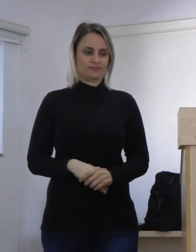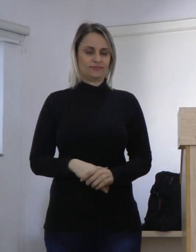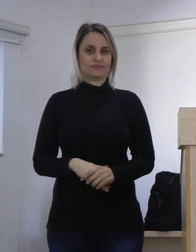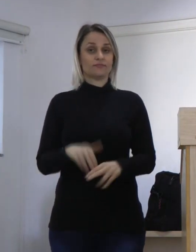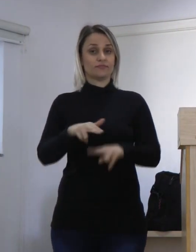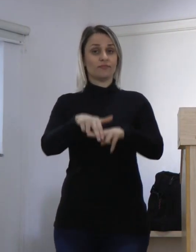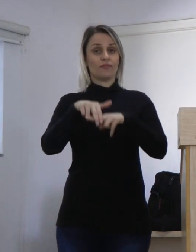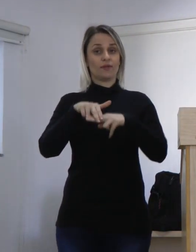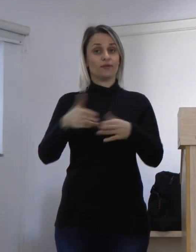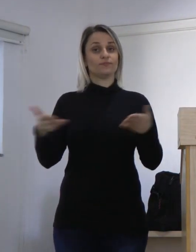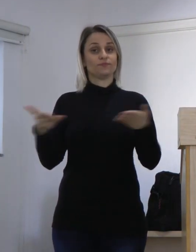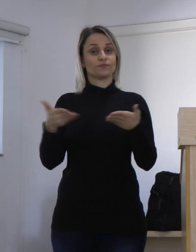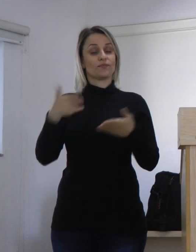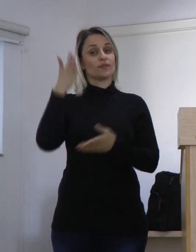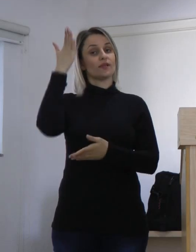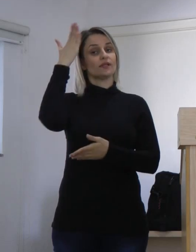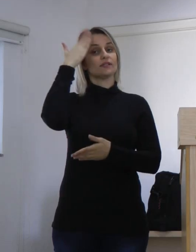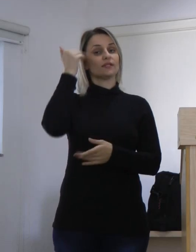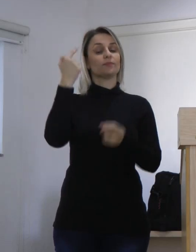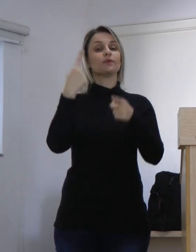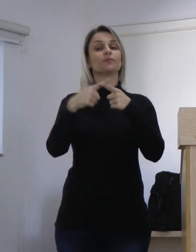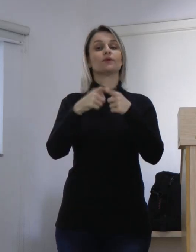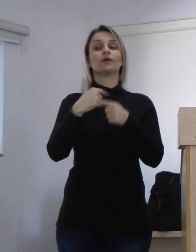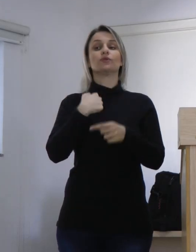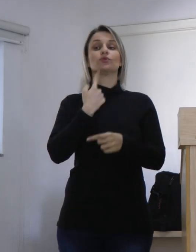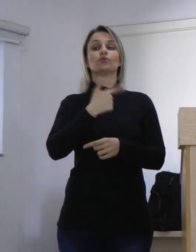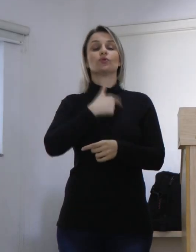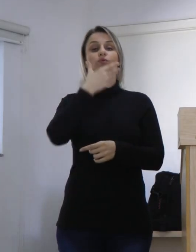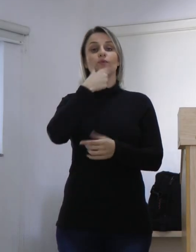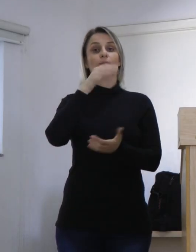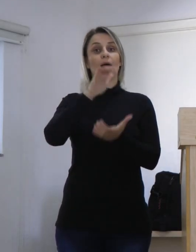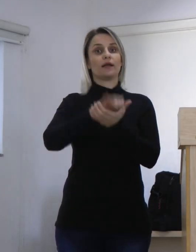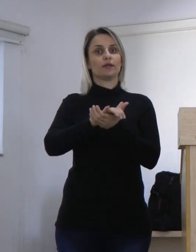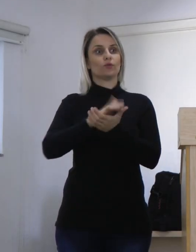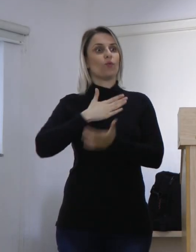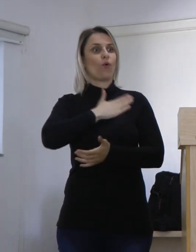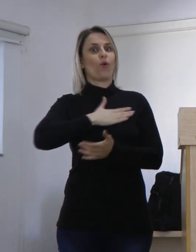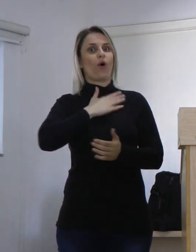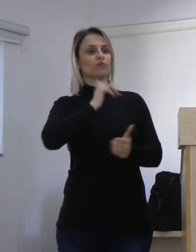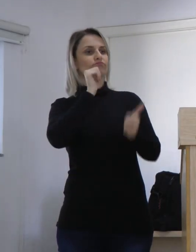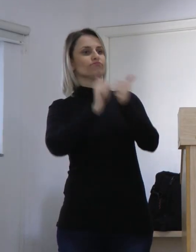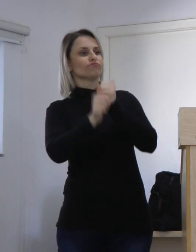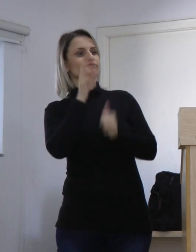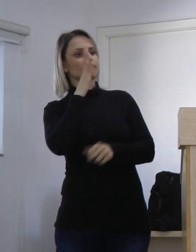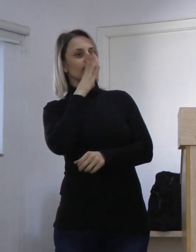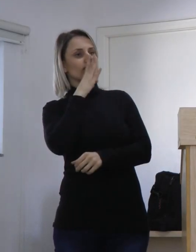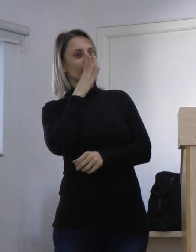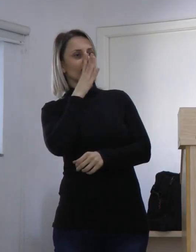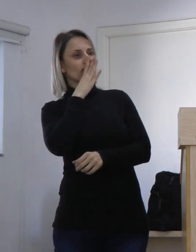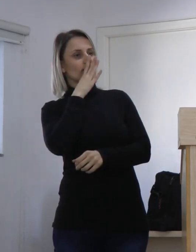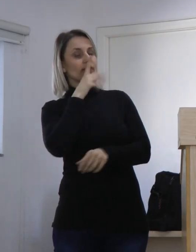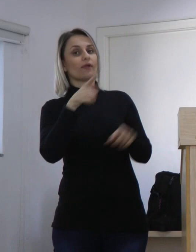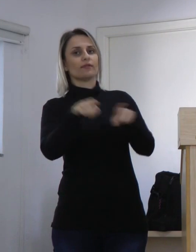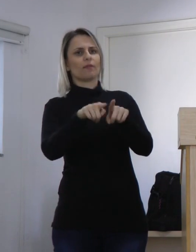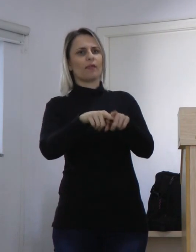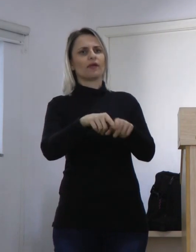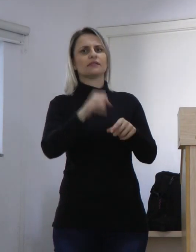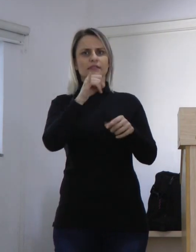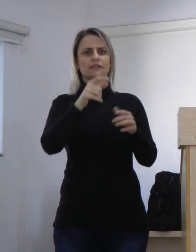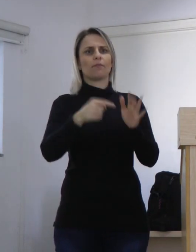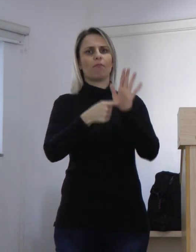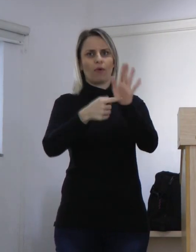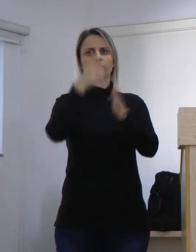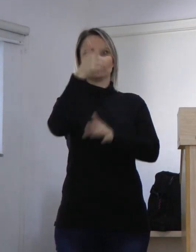Por isso a gente agora sabe porque o nosso marido, além de assistir ao jogo, ele assiste ao replay.